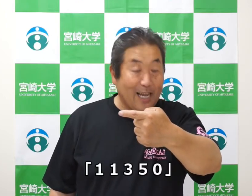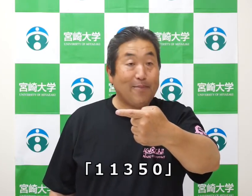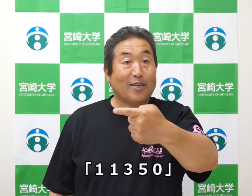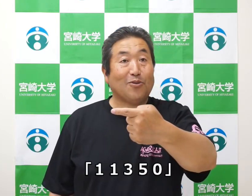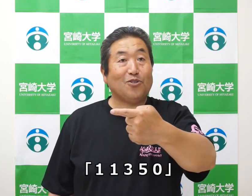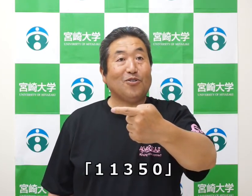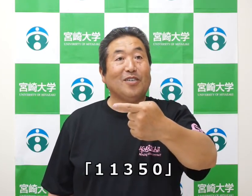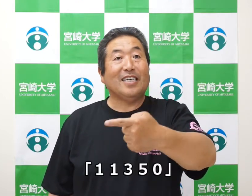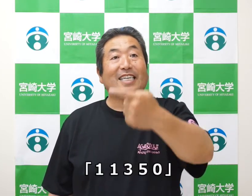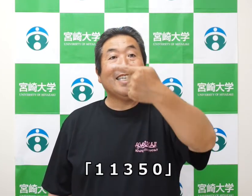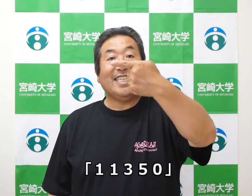11350、